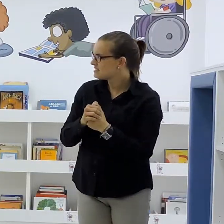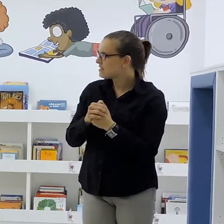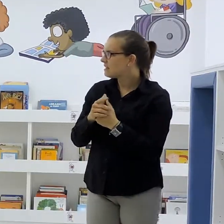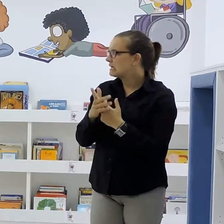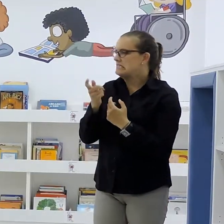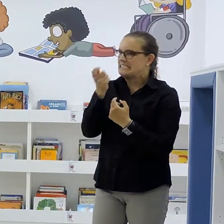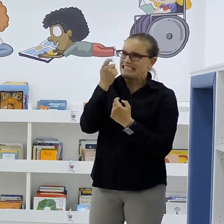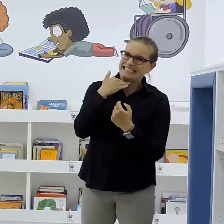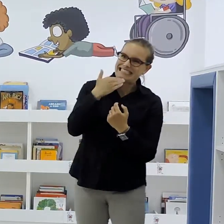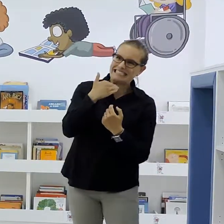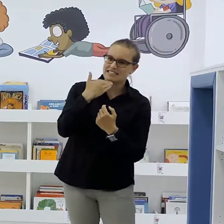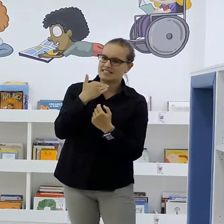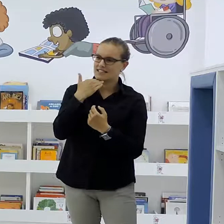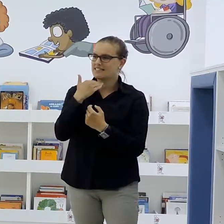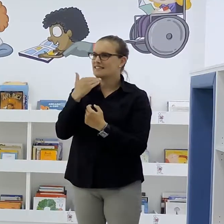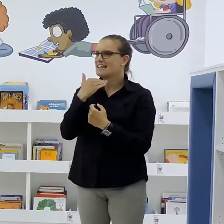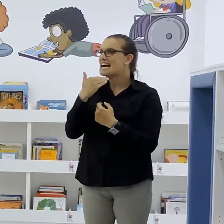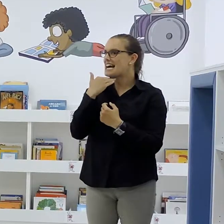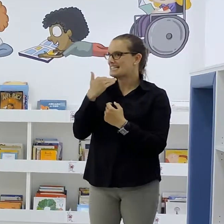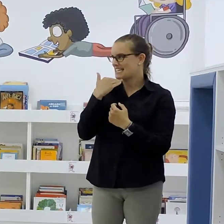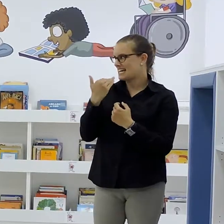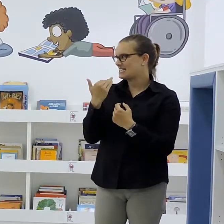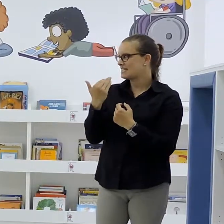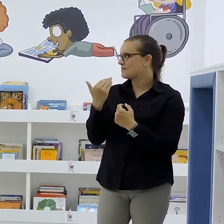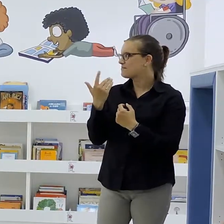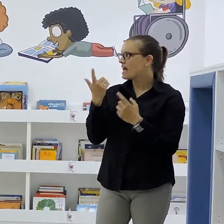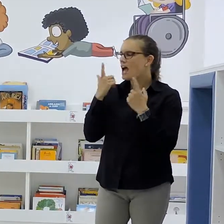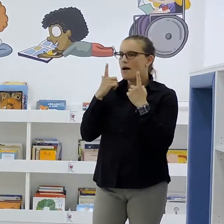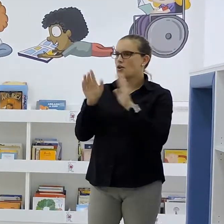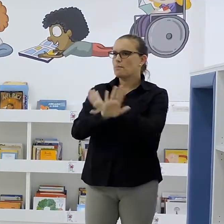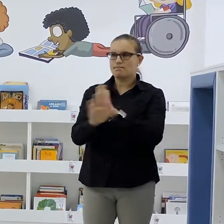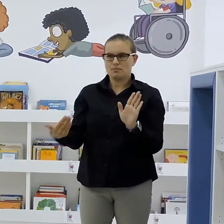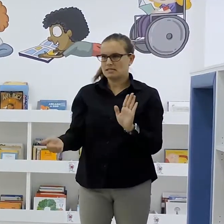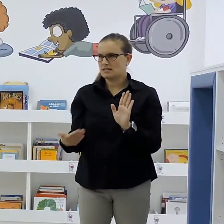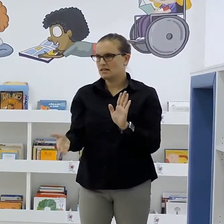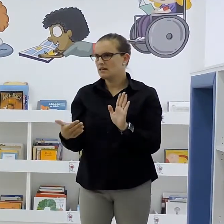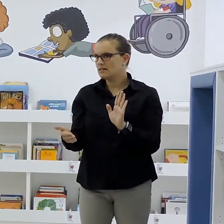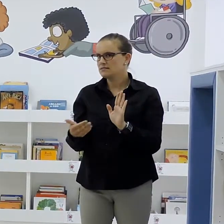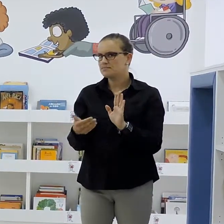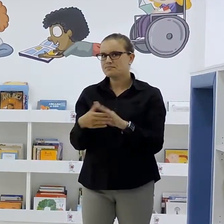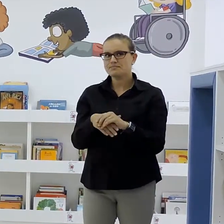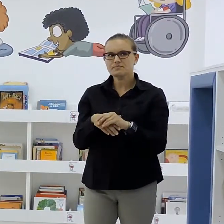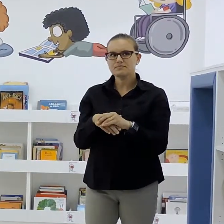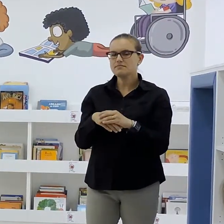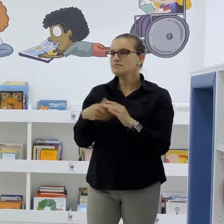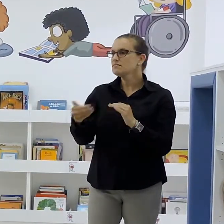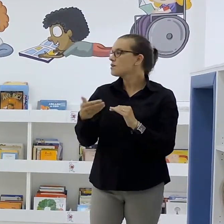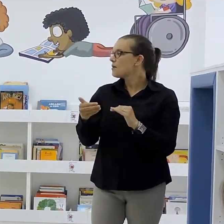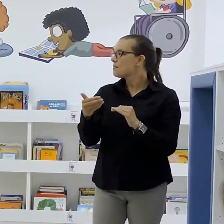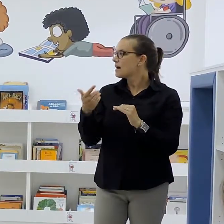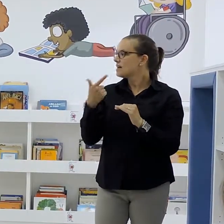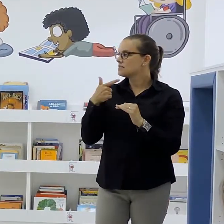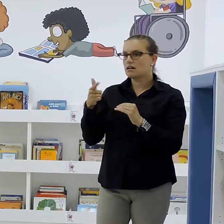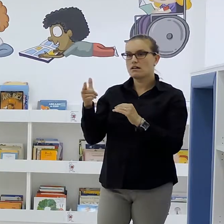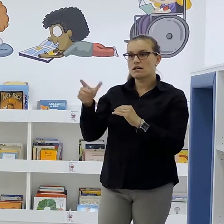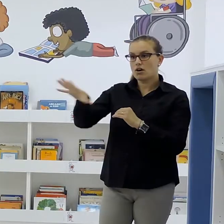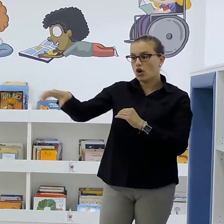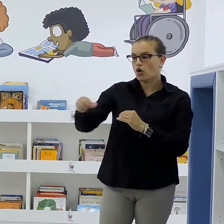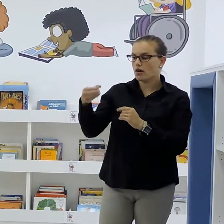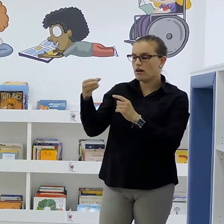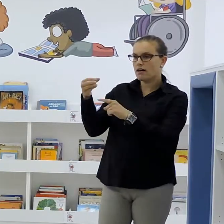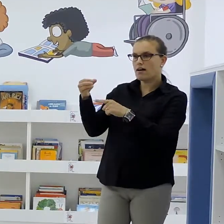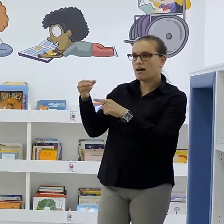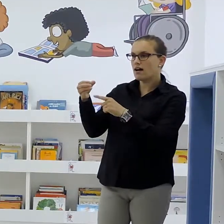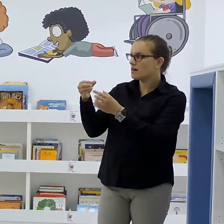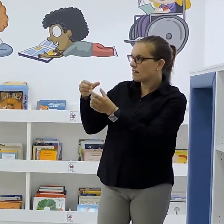Por un poquito. Por un poquito. Bueno, no pasa nada, no pasa nada. Lo único que hay que hacer es coger esta casa con